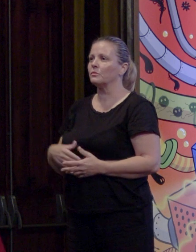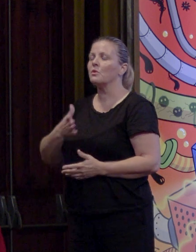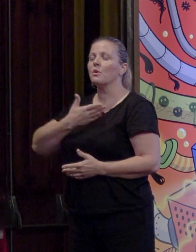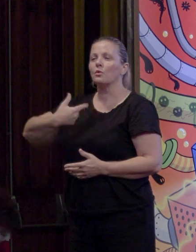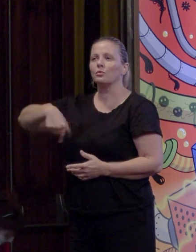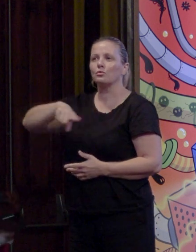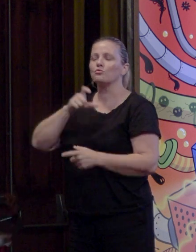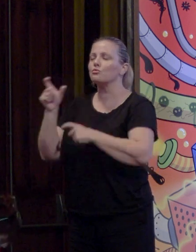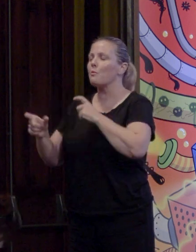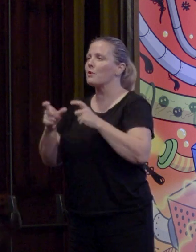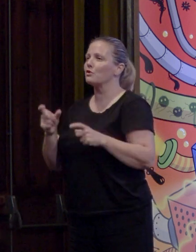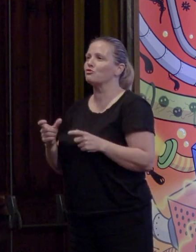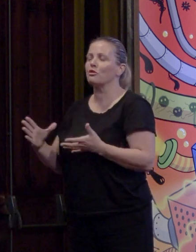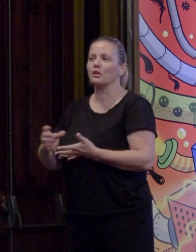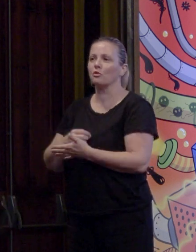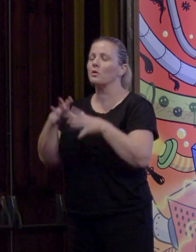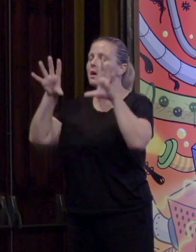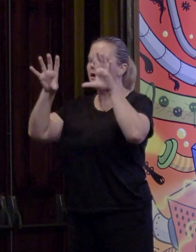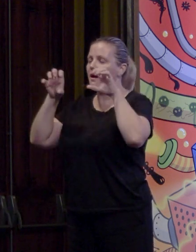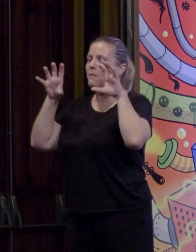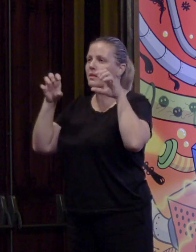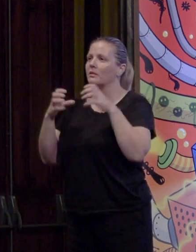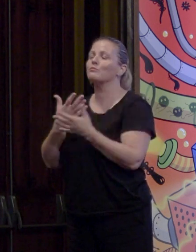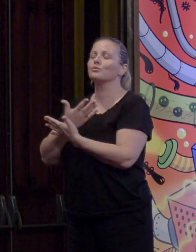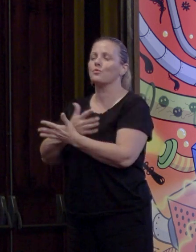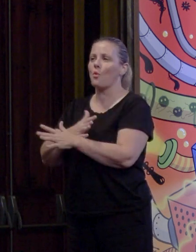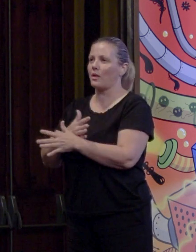El juego, y qué mejor forma de aprender que a través de él.